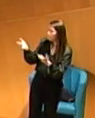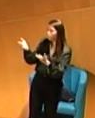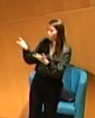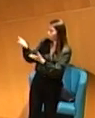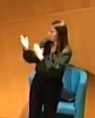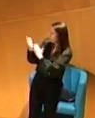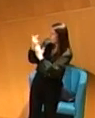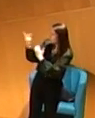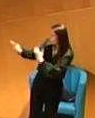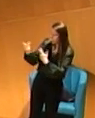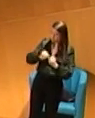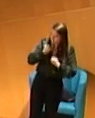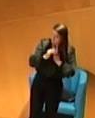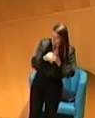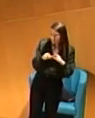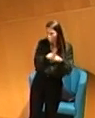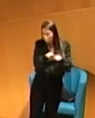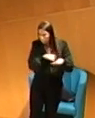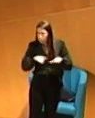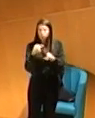votre témoignage, de la souffrance et du positif.